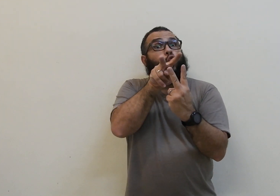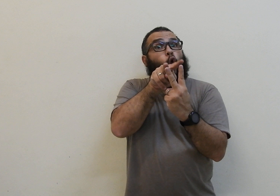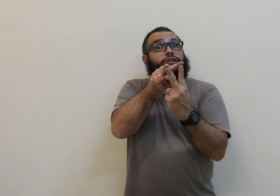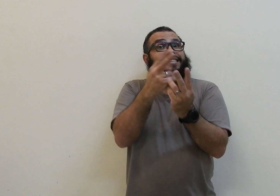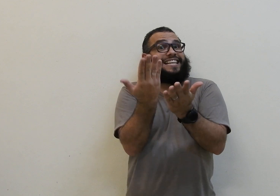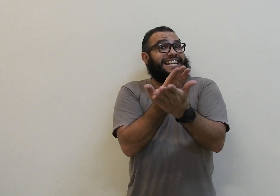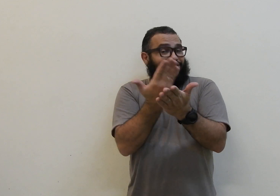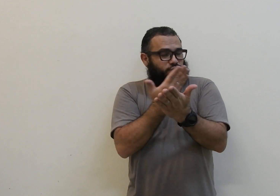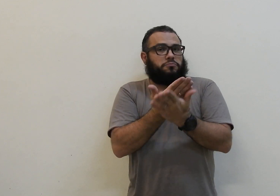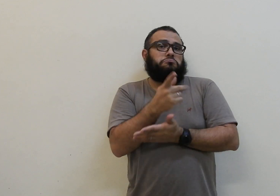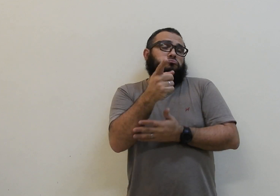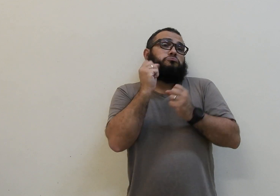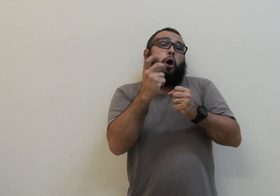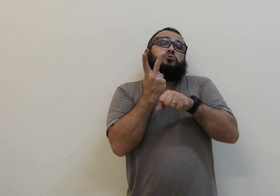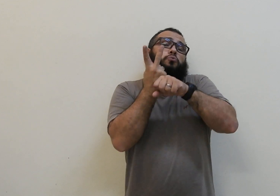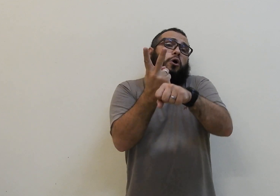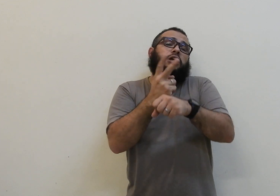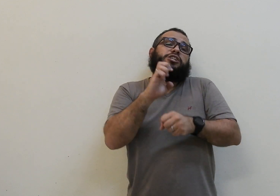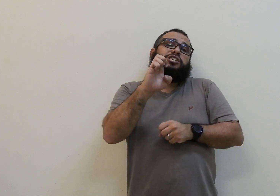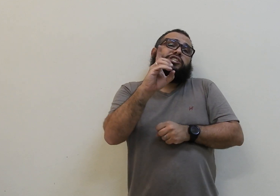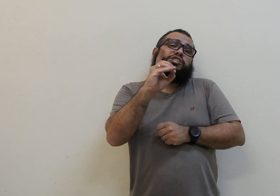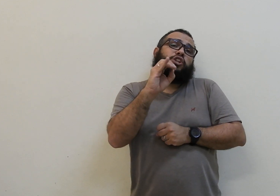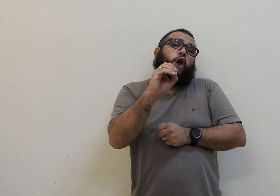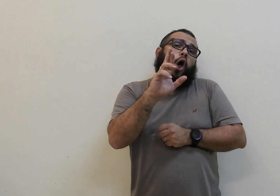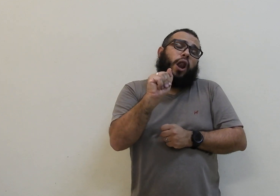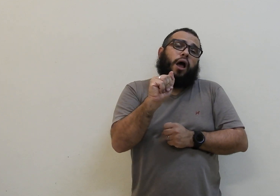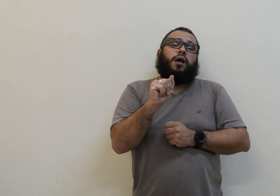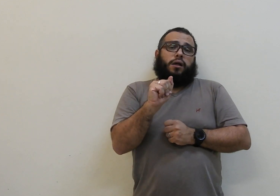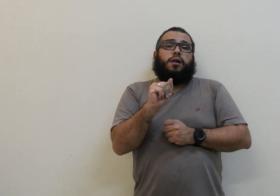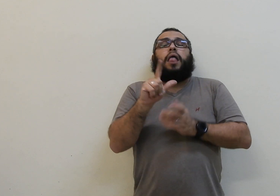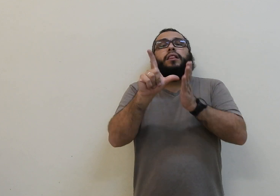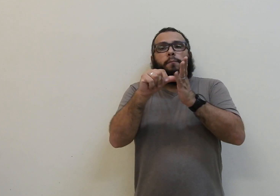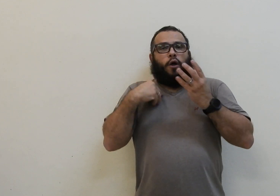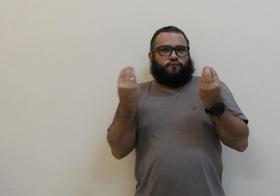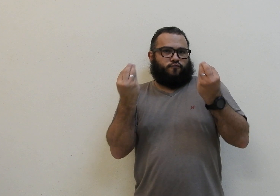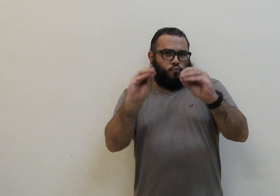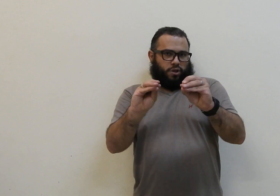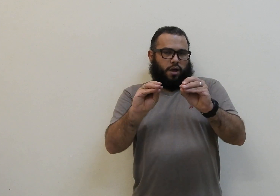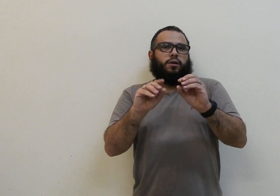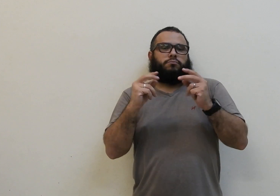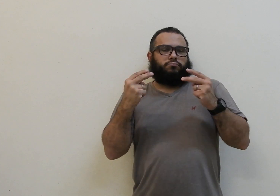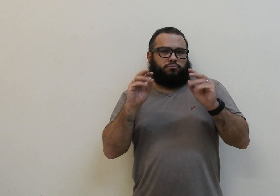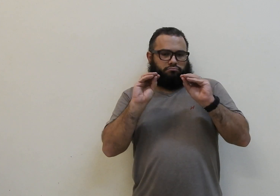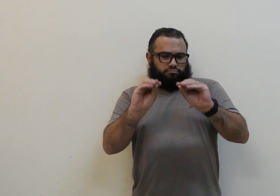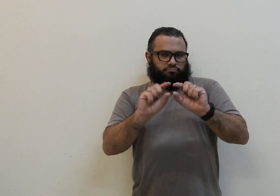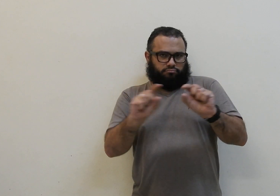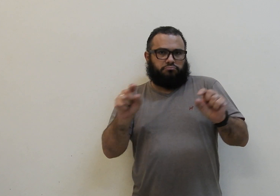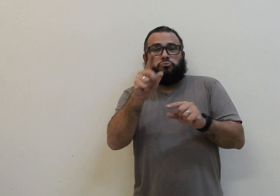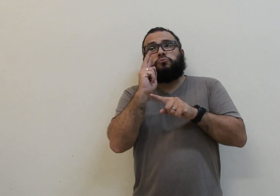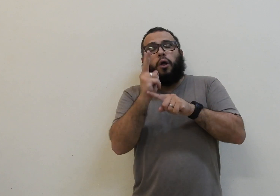outro. Esses 2 livros, então, que eu citei, Libras, que língua é essa, e Cultura Surda, vão estar no